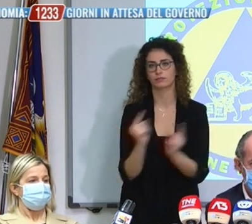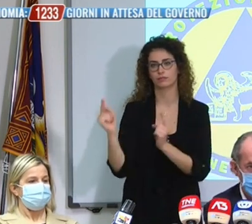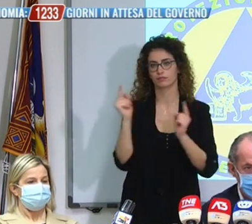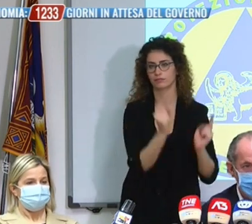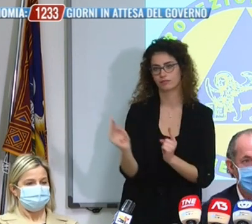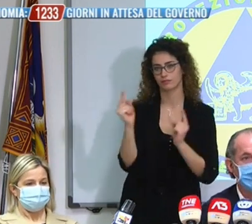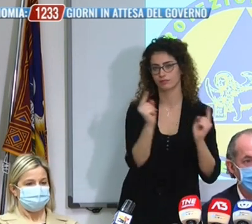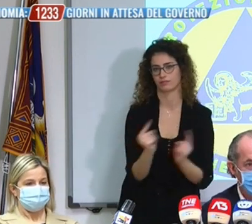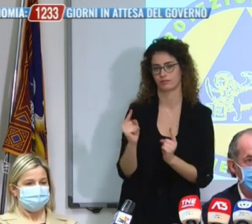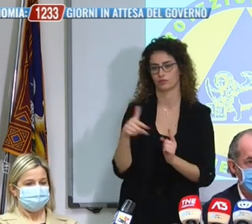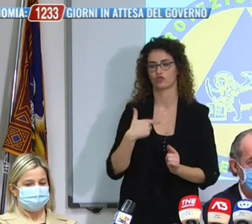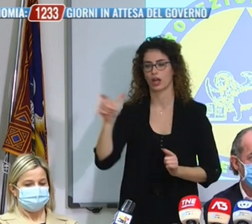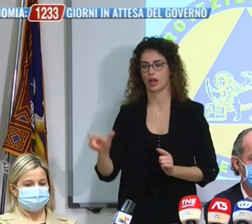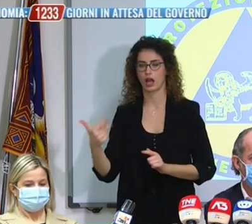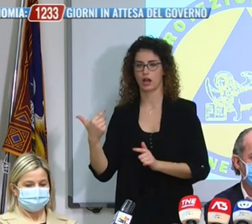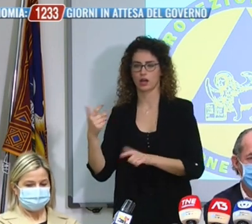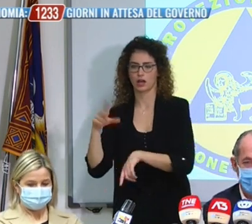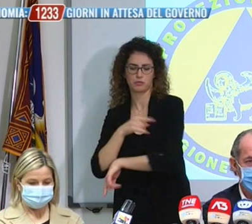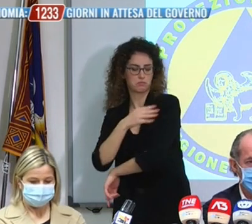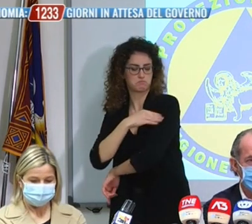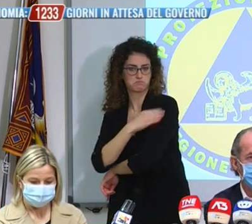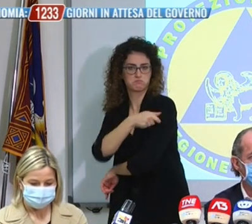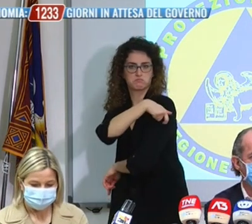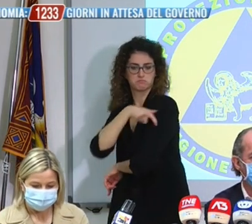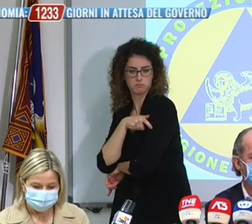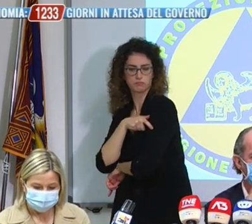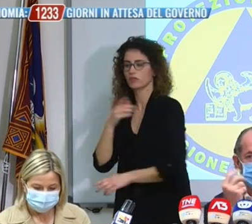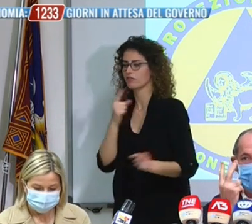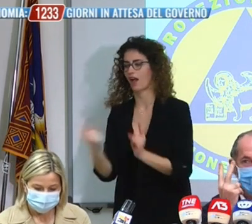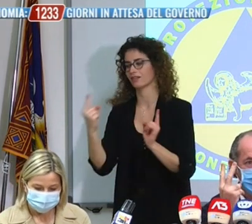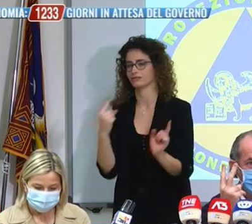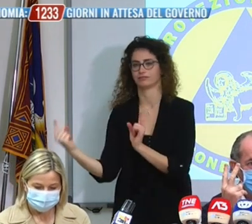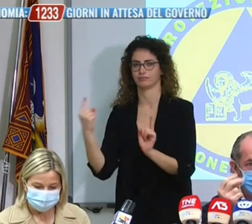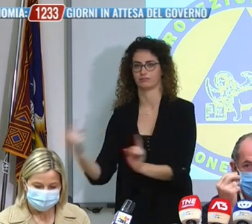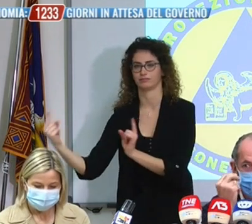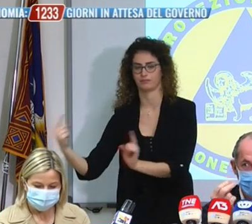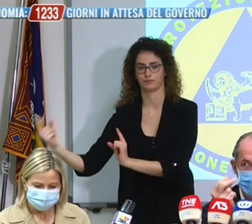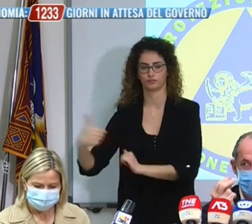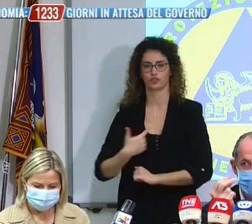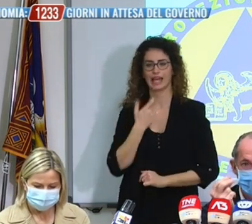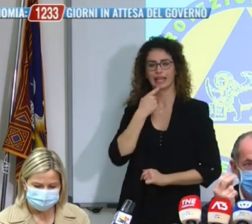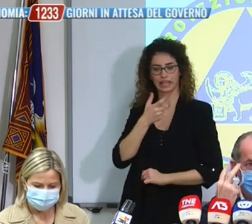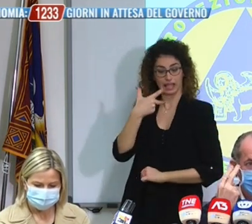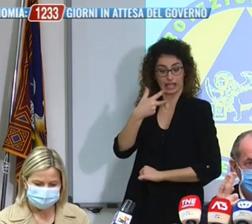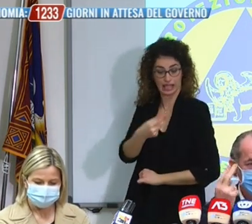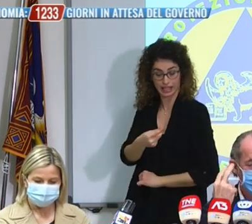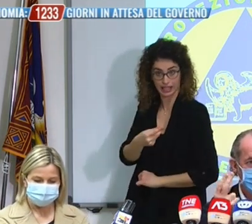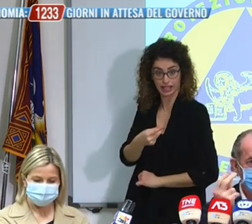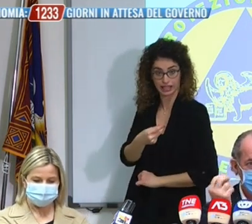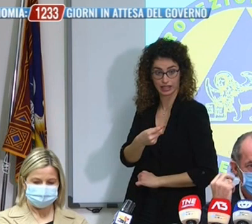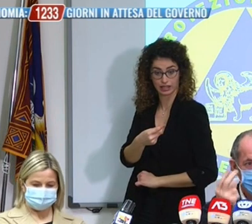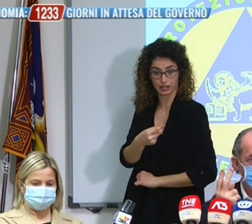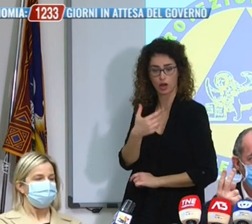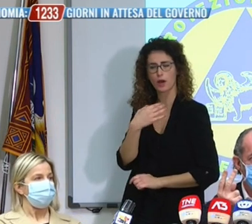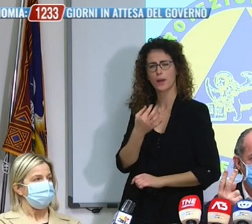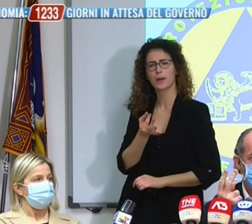altro sanitario che ridisinfetta, mette il cerotto e via. Cioè, quindi il vaccinatore, cioè colui che fa l'iniezione, viene servito